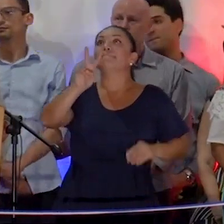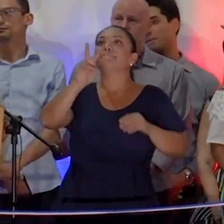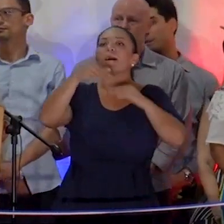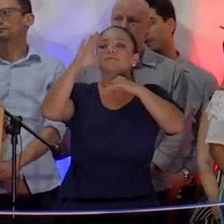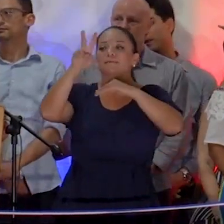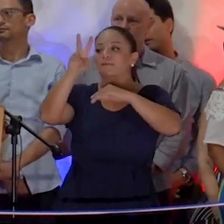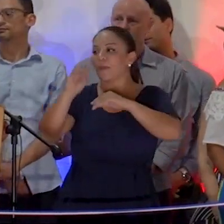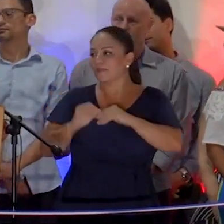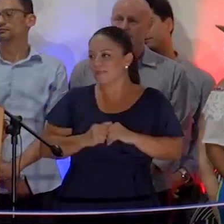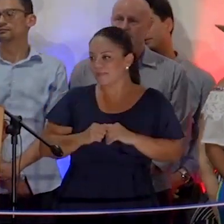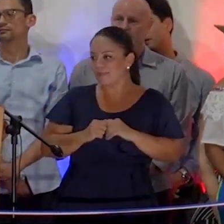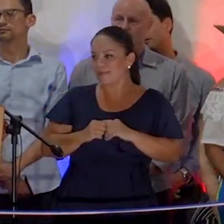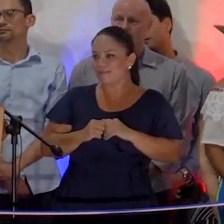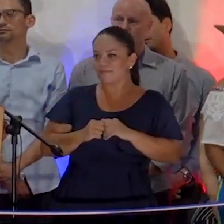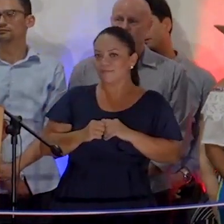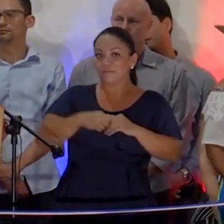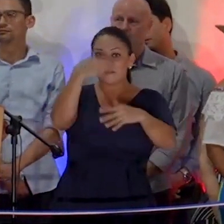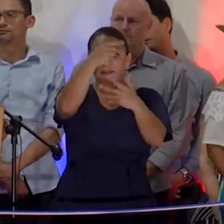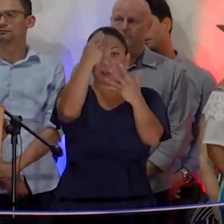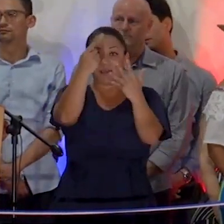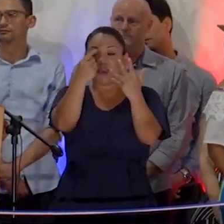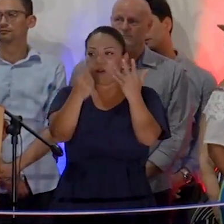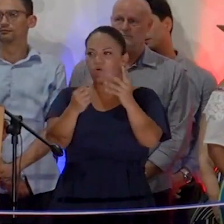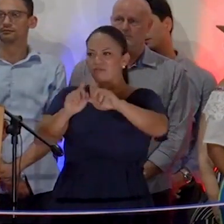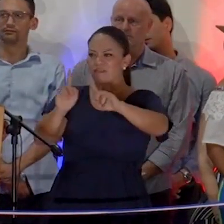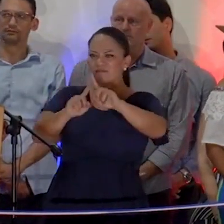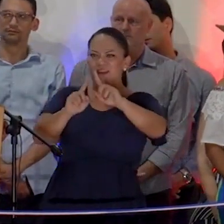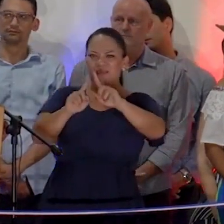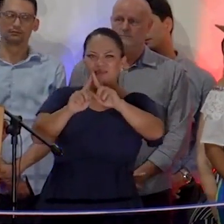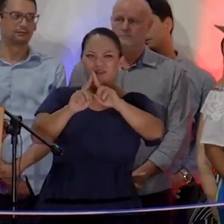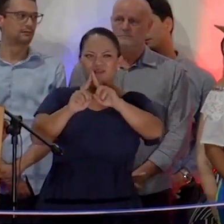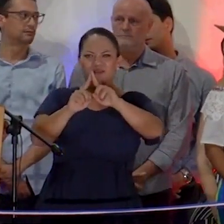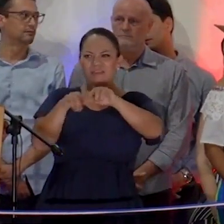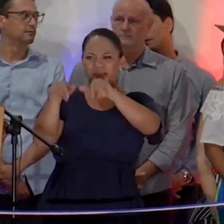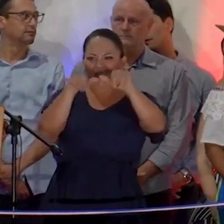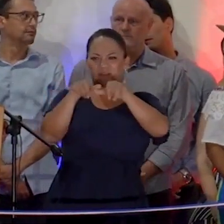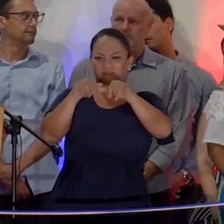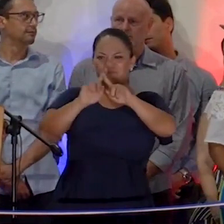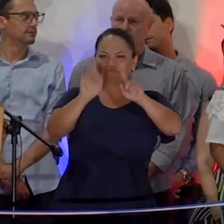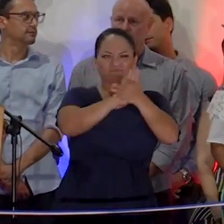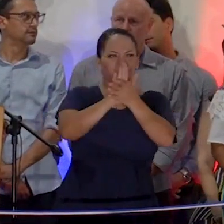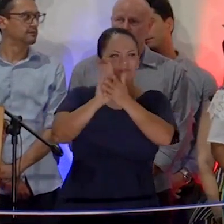20 y pico. Cada una con estándares diferentes.